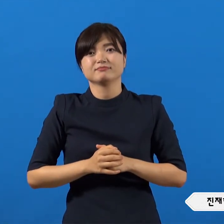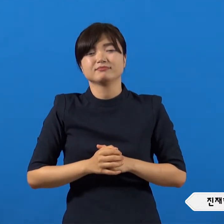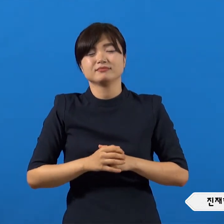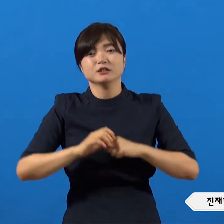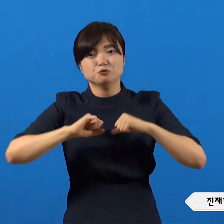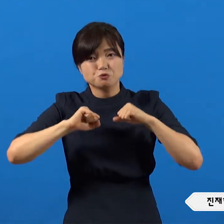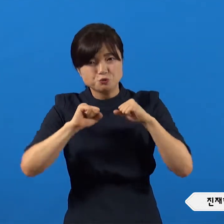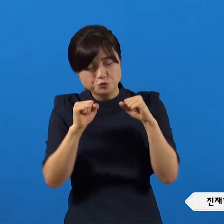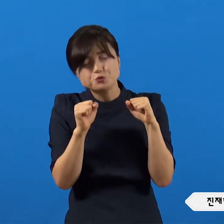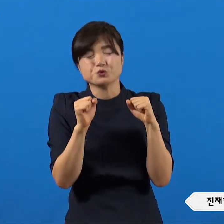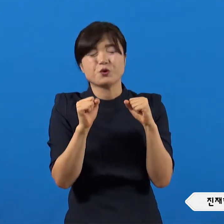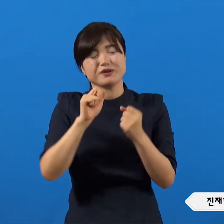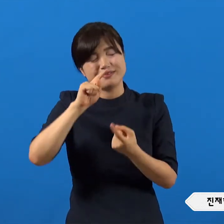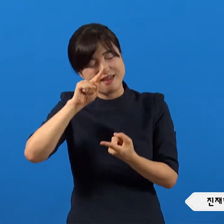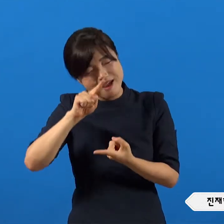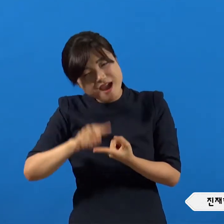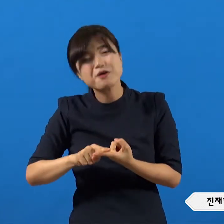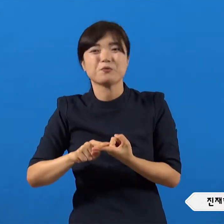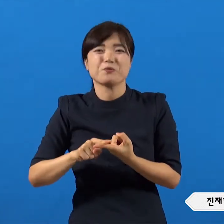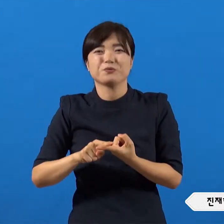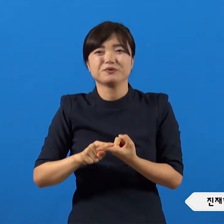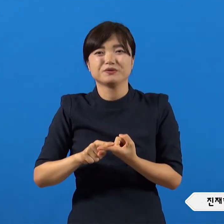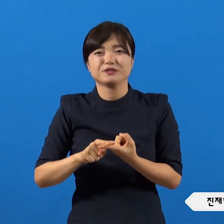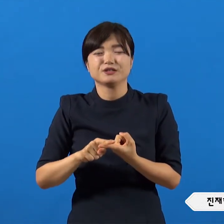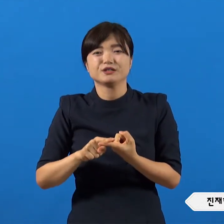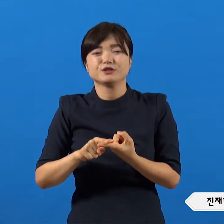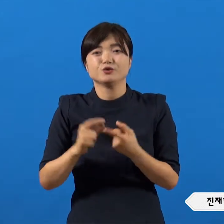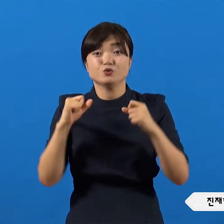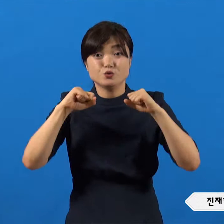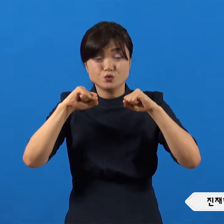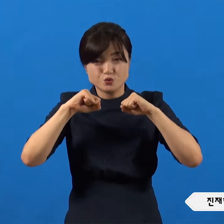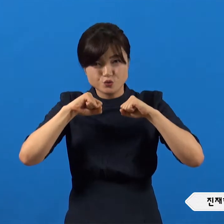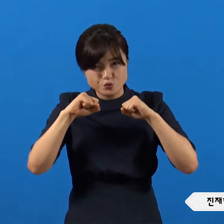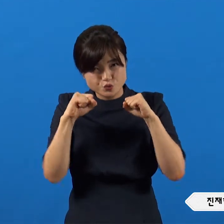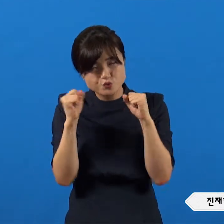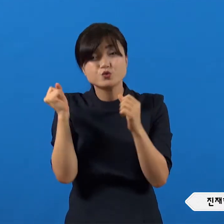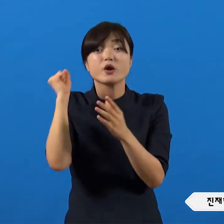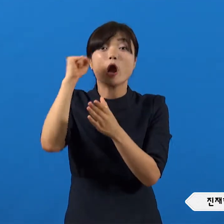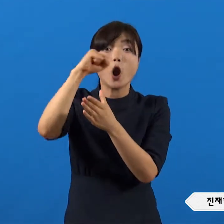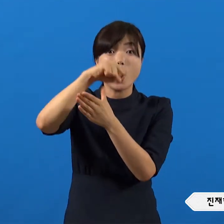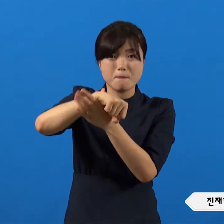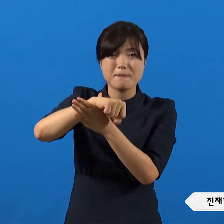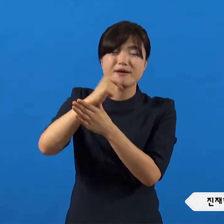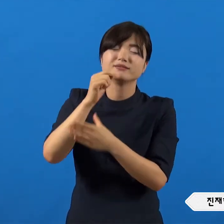학습은 고되도 순종의 열매는 아름답습니다.